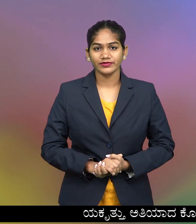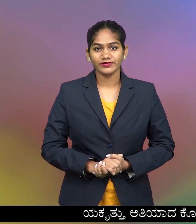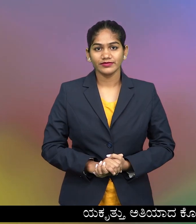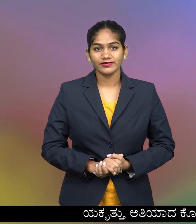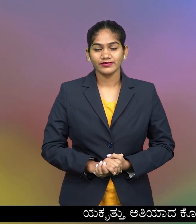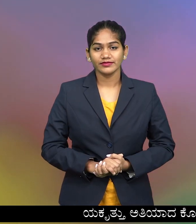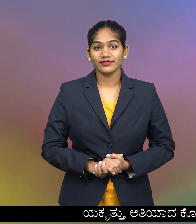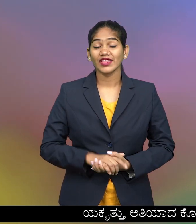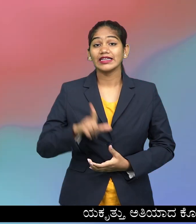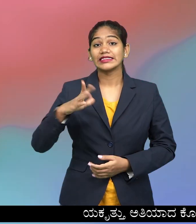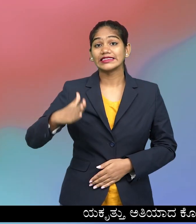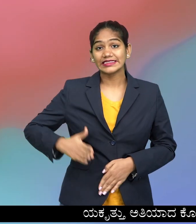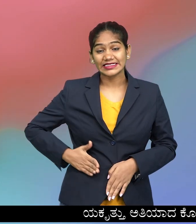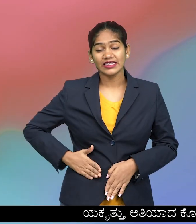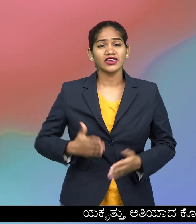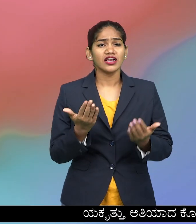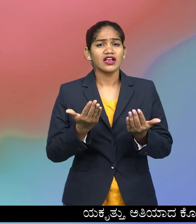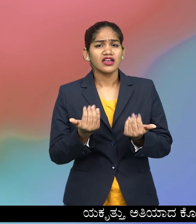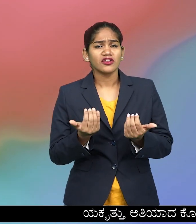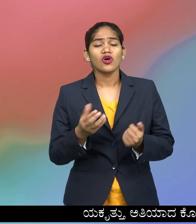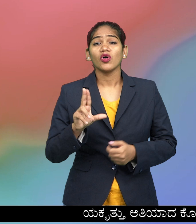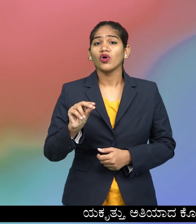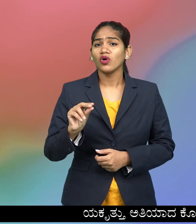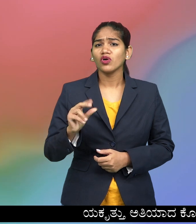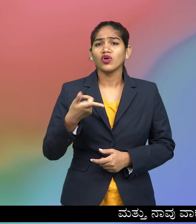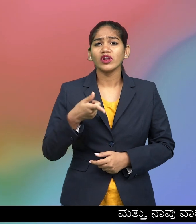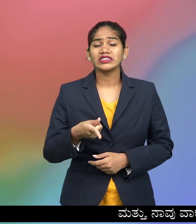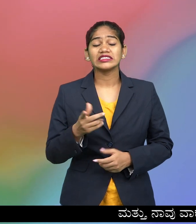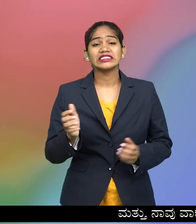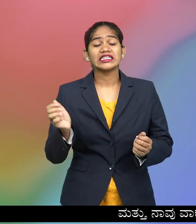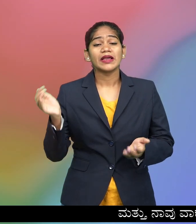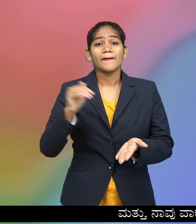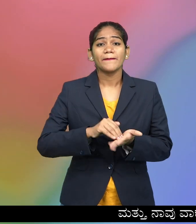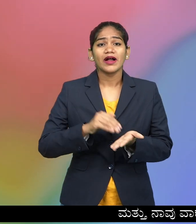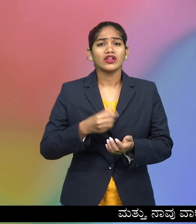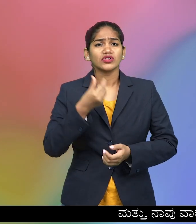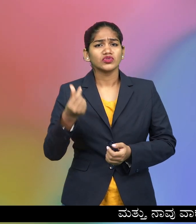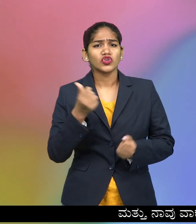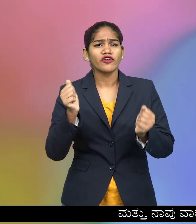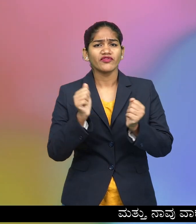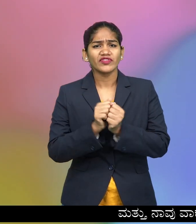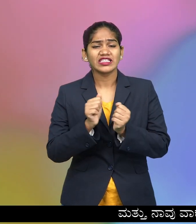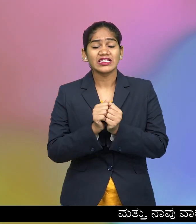ಯಕೃತ್ತು ಅತಿಯಾದ ಕೊಬ್ಬನ್ನು ನಿಭಾಯಿಸಲು ಸಾಧ್ಯವಾಗುವುದಿಲ್ಲ ಮತ್ತು ನಾವು ವಾಕರಿಕೆ ಭಾವನೆಯನ್ನು